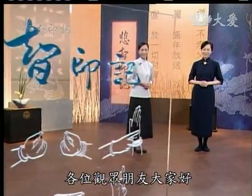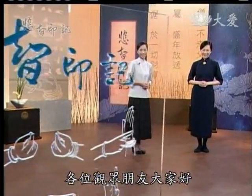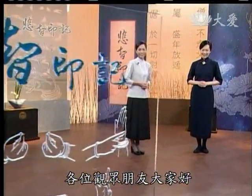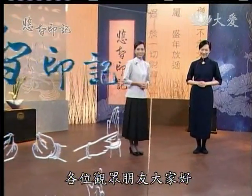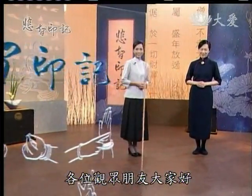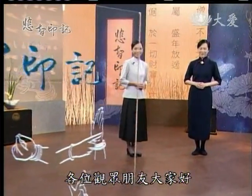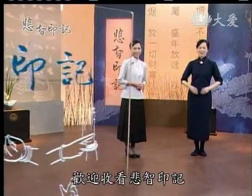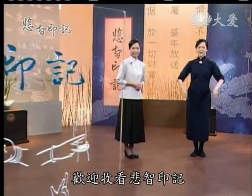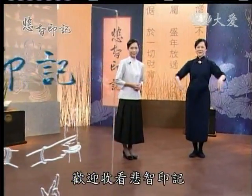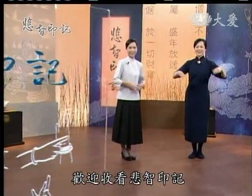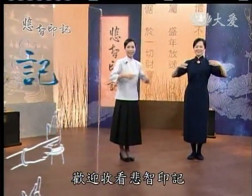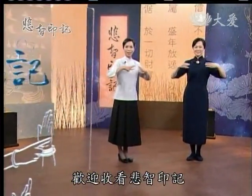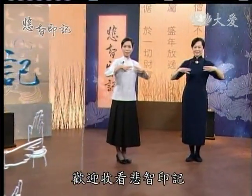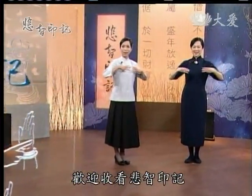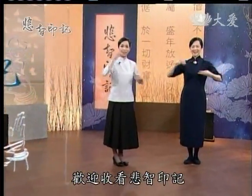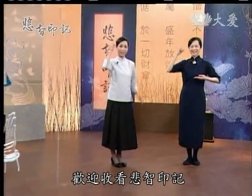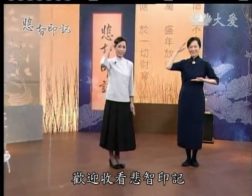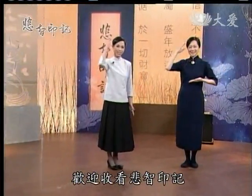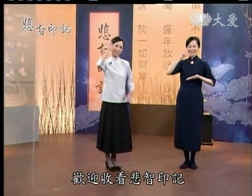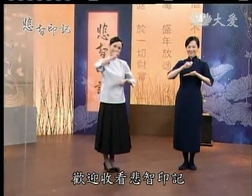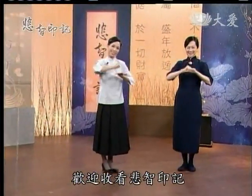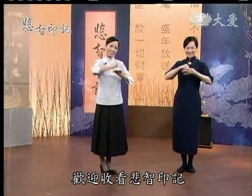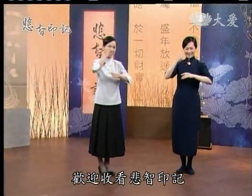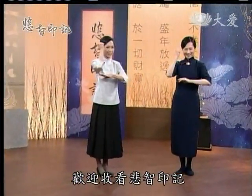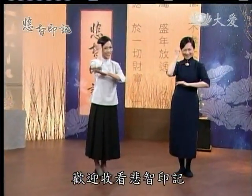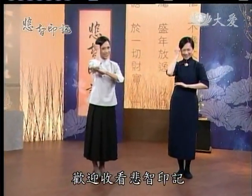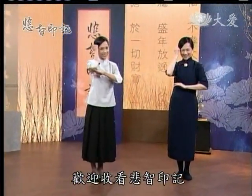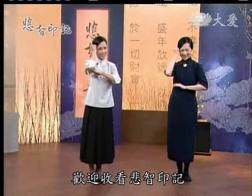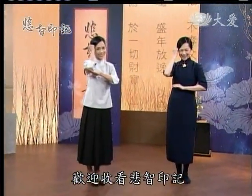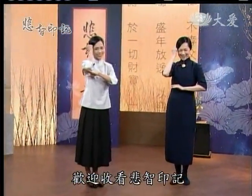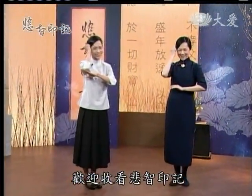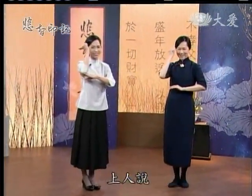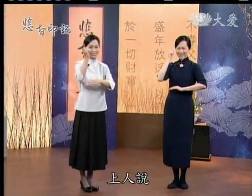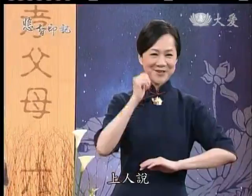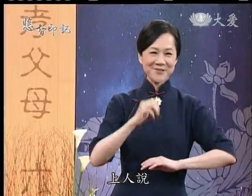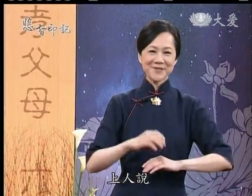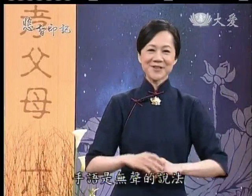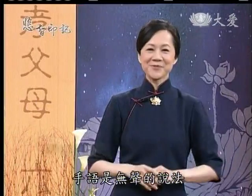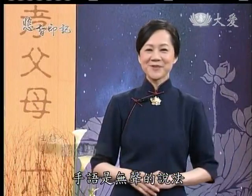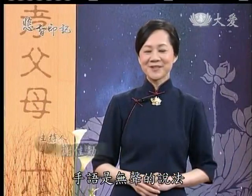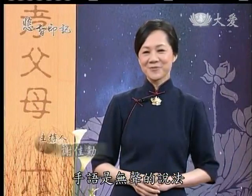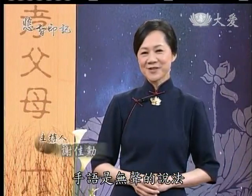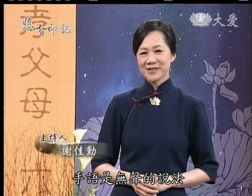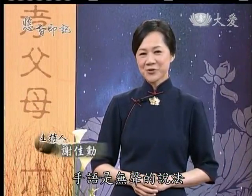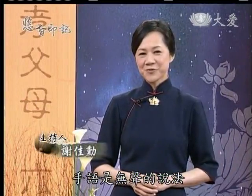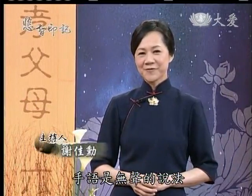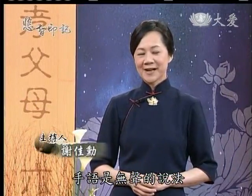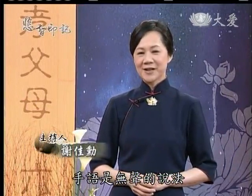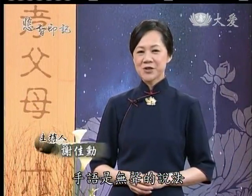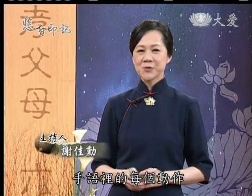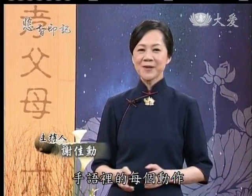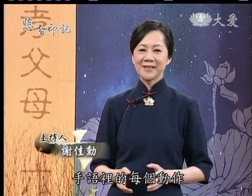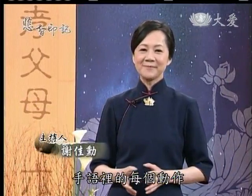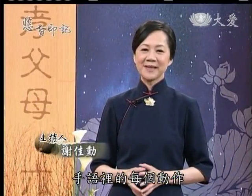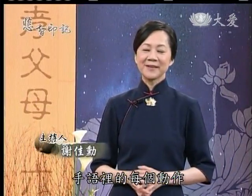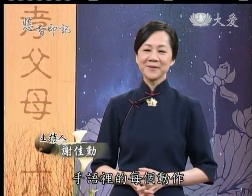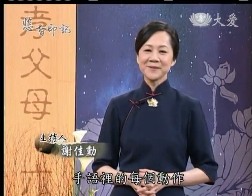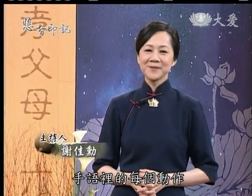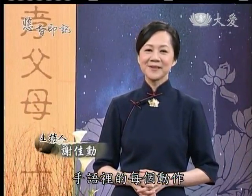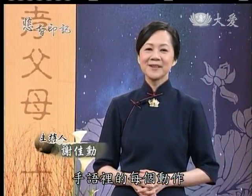大家好，欢迎收看《悲掷印记》。上人说，手语是无声的说法，手语里的每一个动作